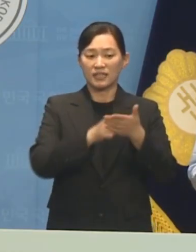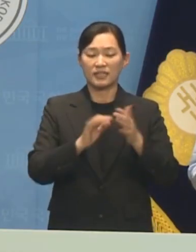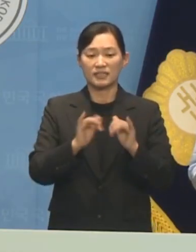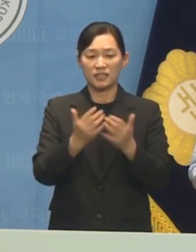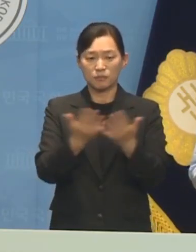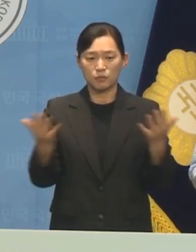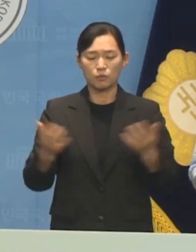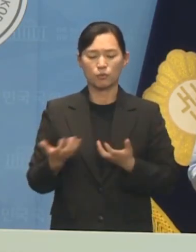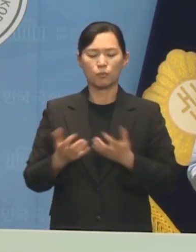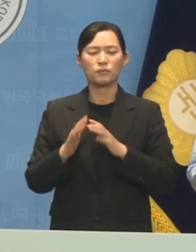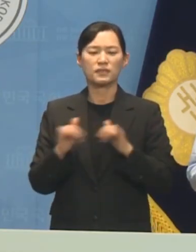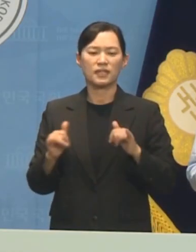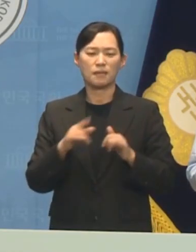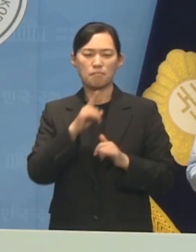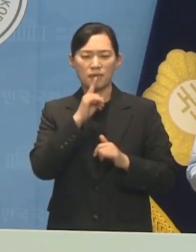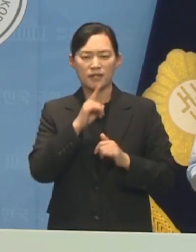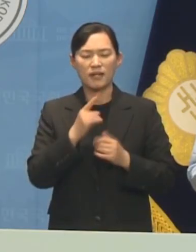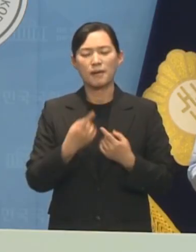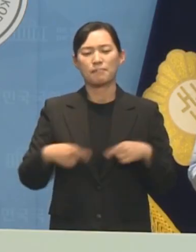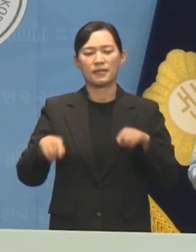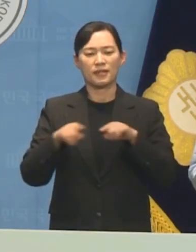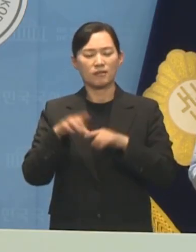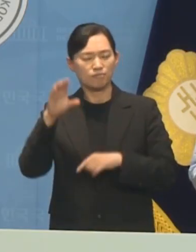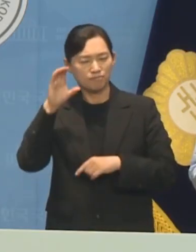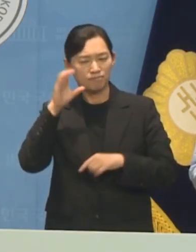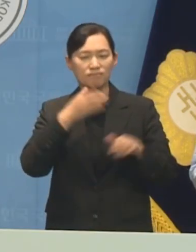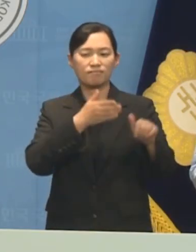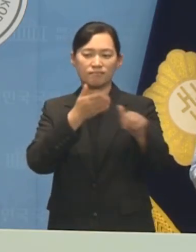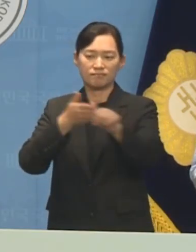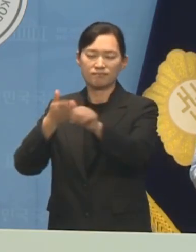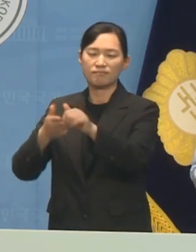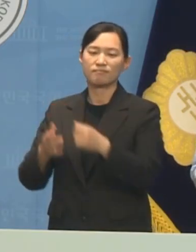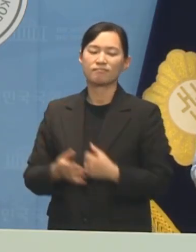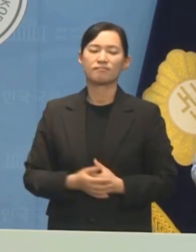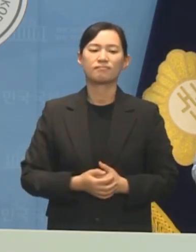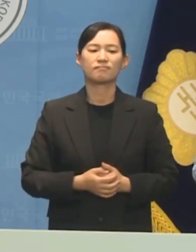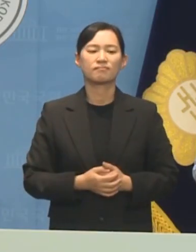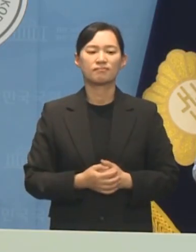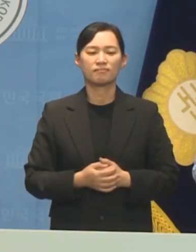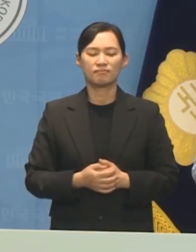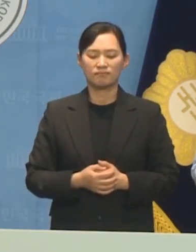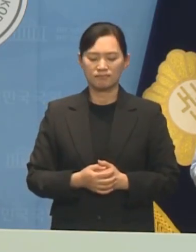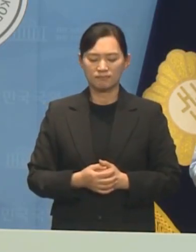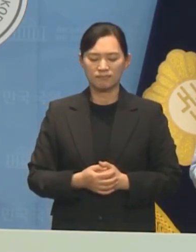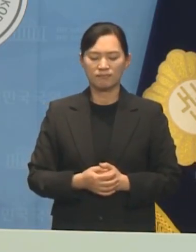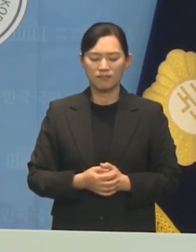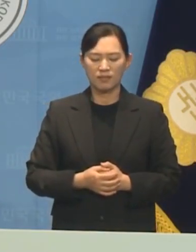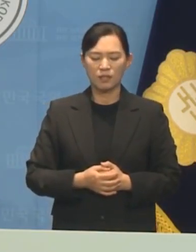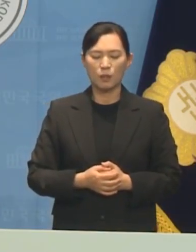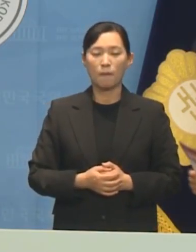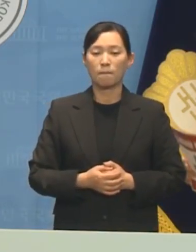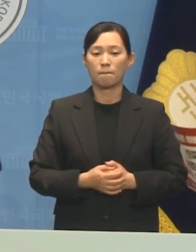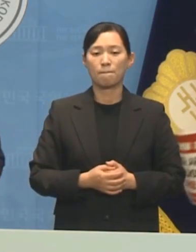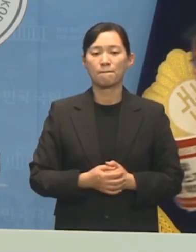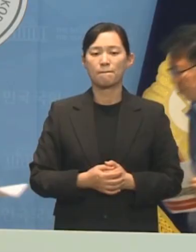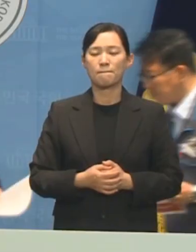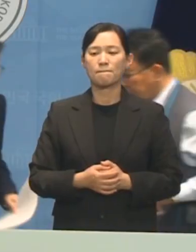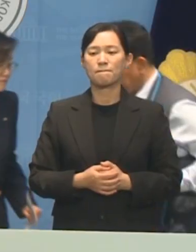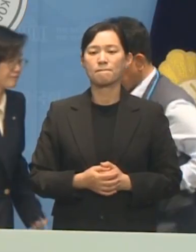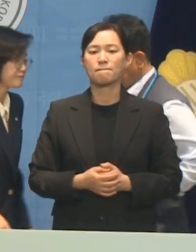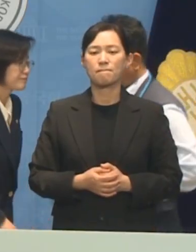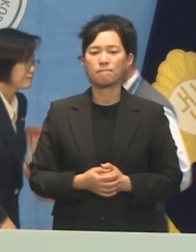기자님들께서도 노동자들의 목소리에 함께 귀 기울여 주시기를 부탁드리겠습니다. 네, 순서대로 진행하겠습니다.